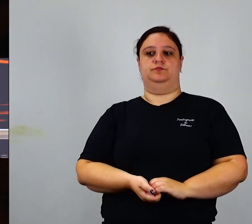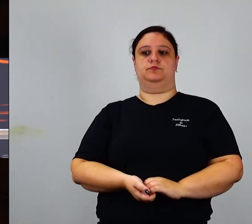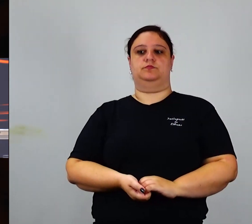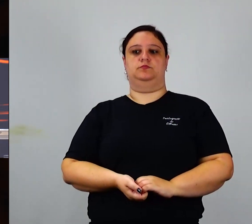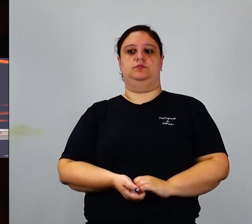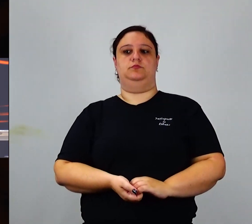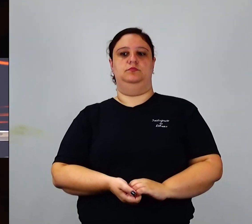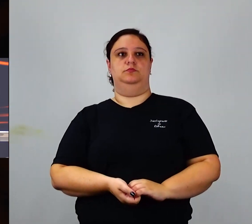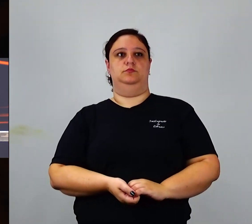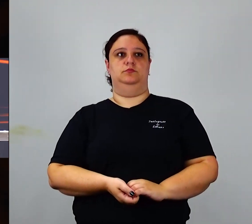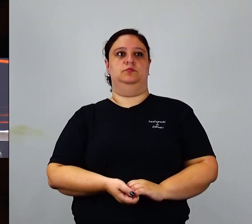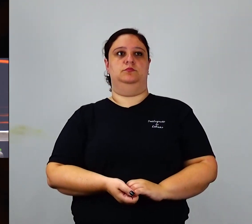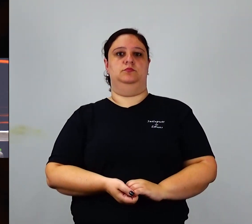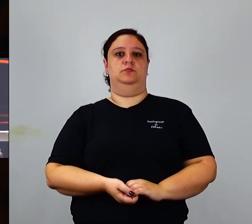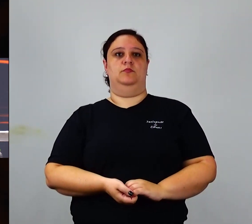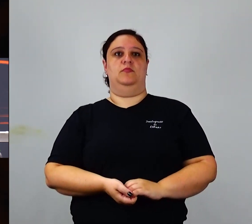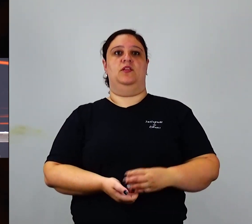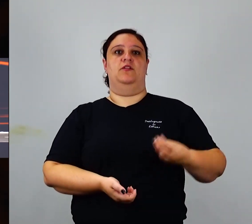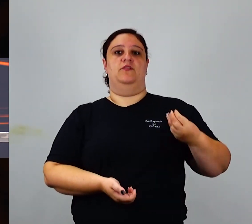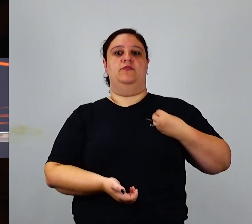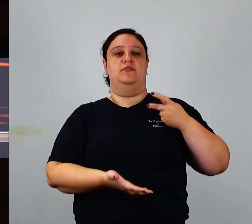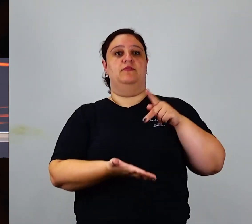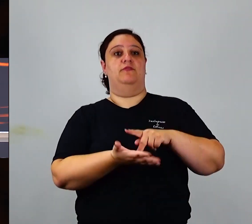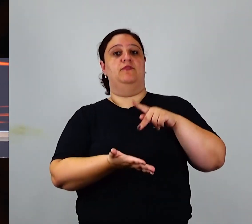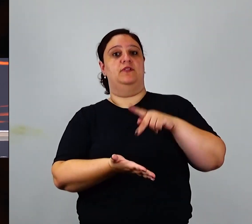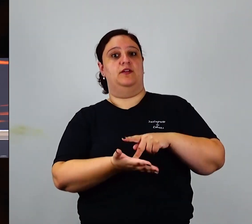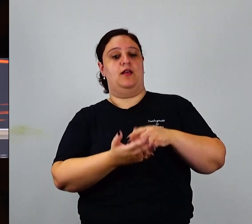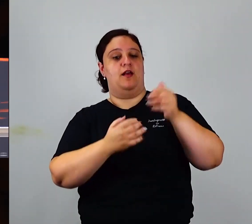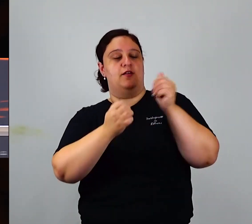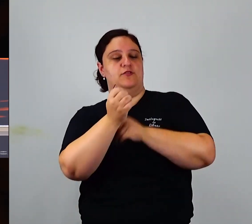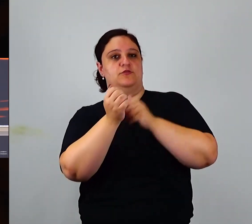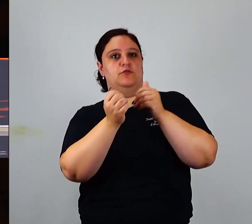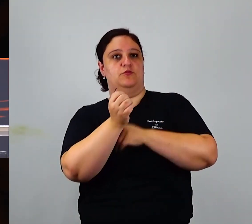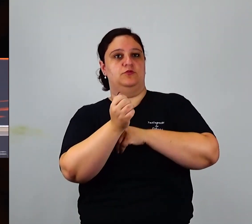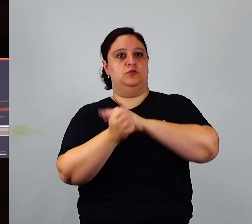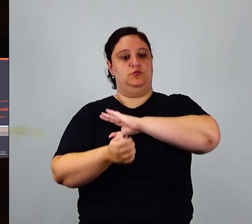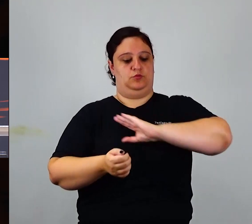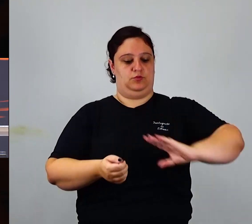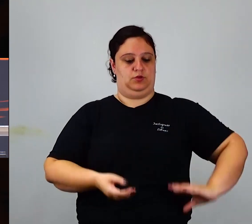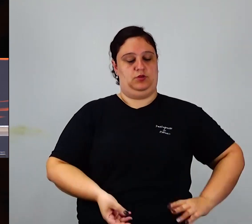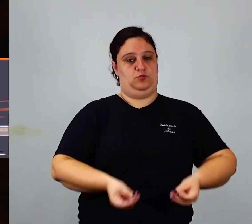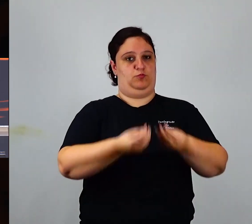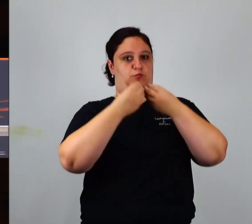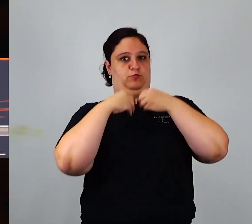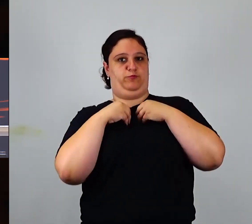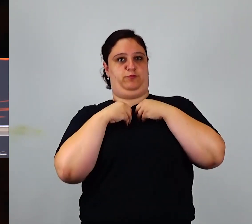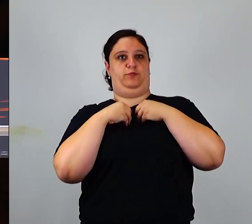A nossa verdadeira vida está oculta em Cristo e Cristo está em nós.